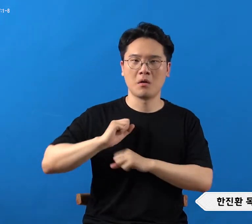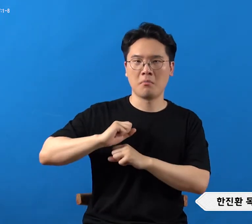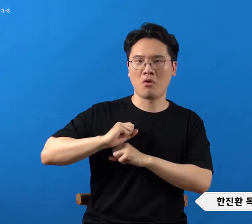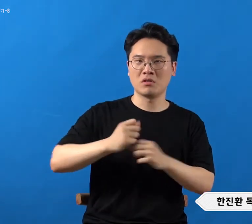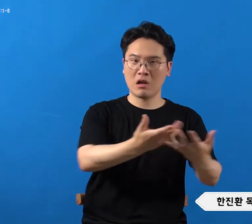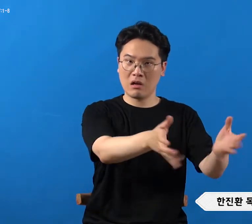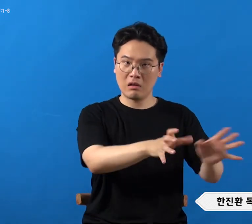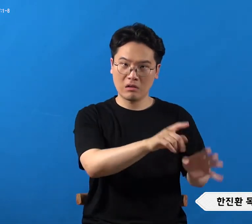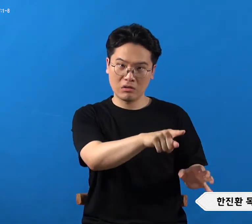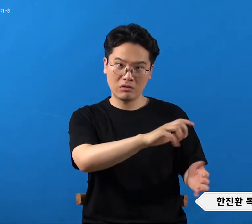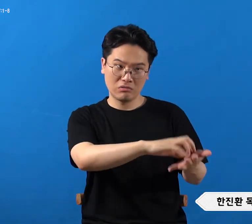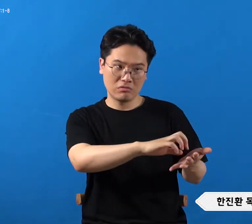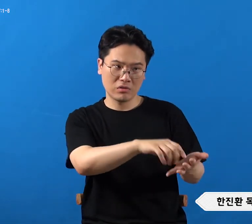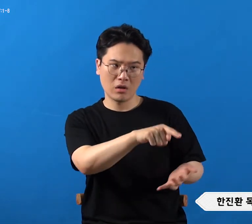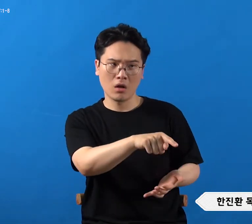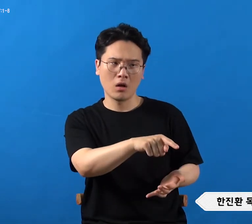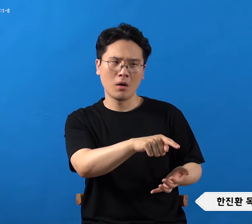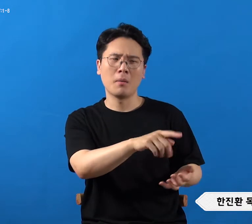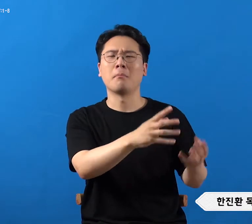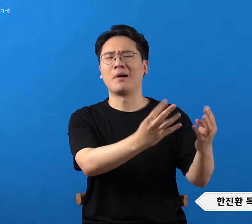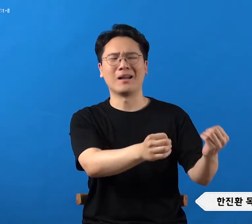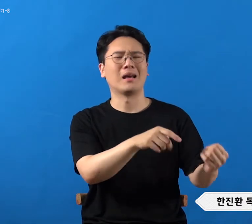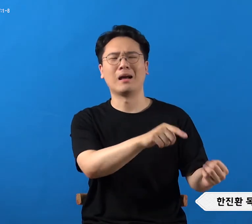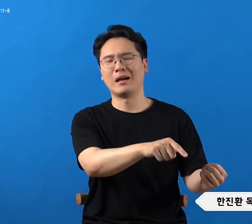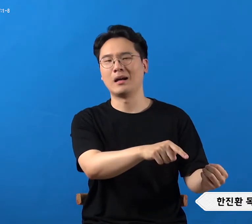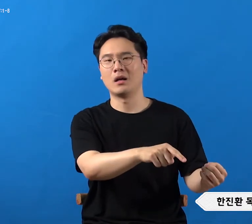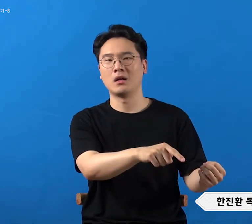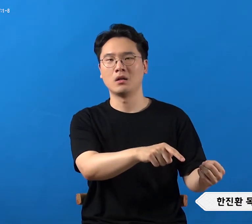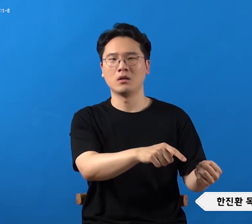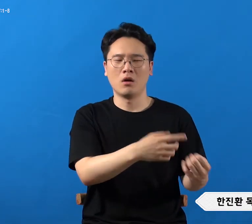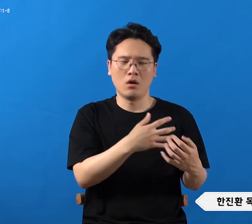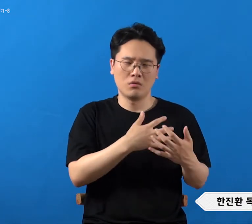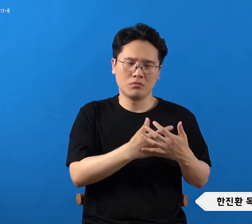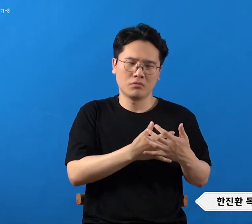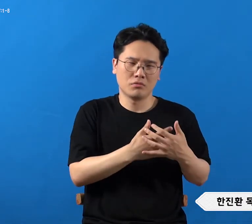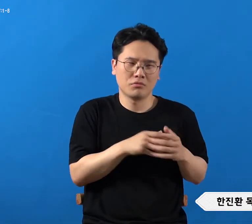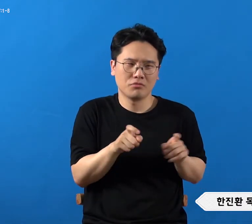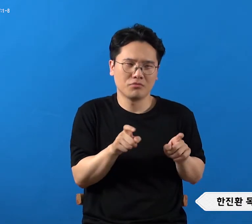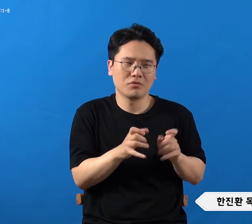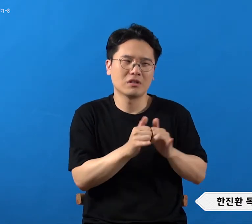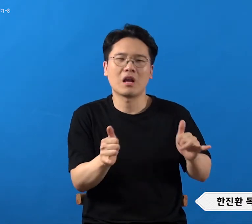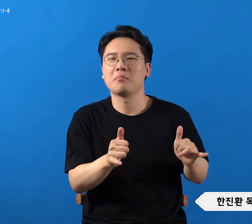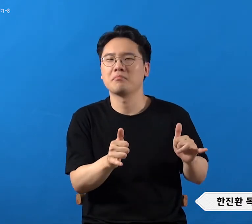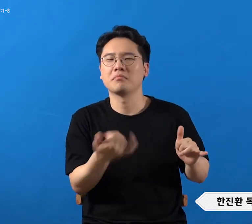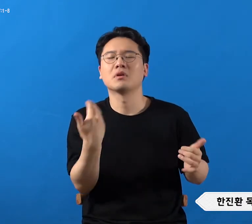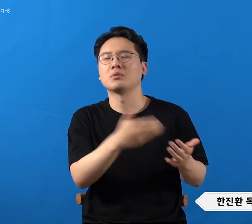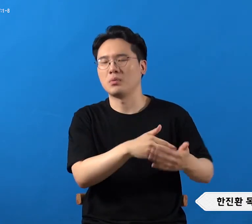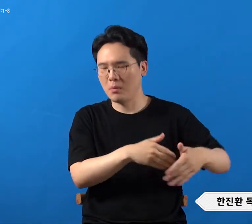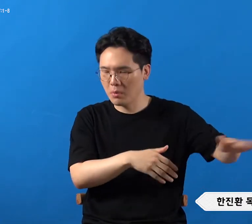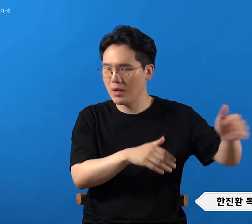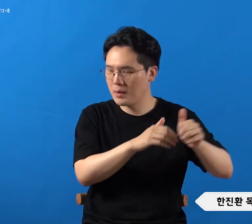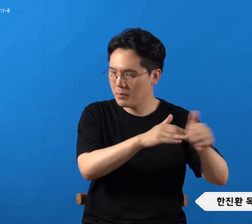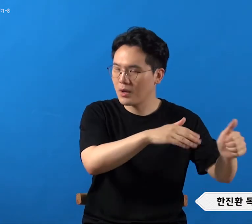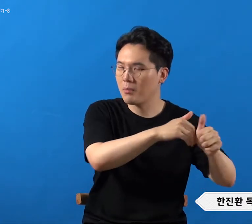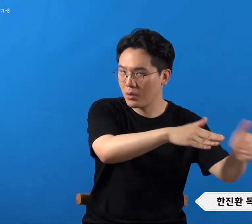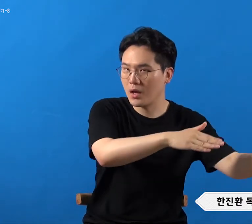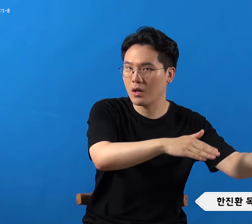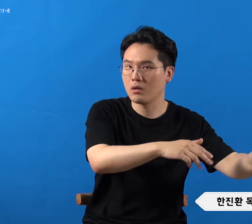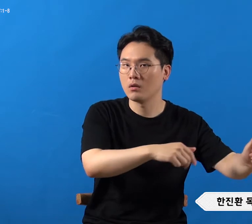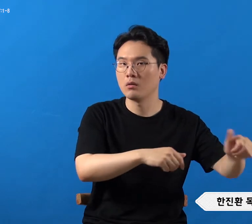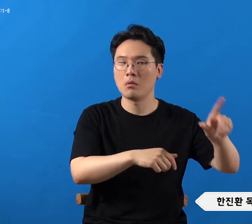다 돌려보내라고 하십니다. 2만 2천 명이 돌아가고 1만 명만 남았습니다. 하나님이 그것도